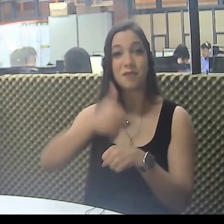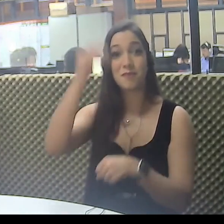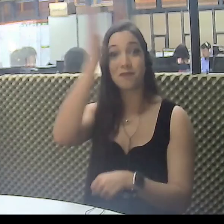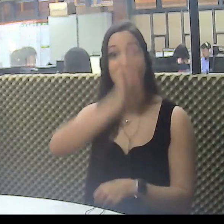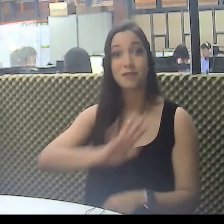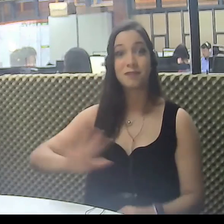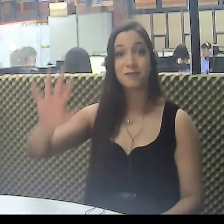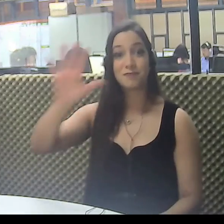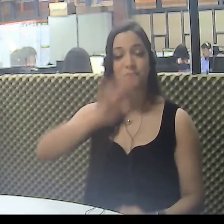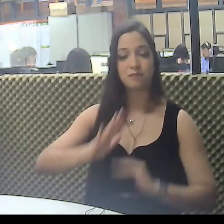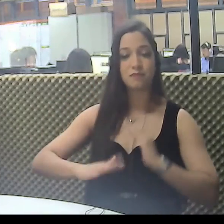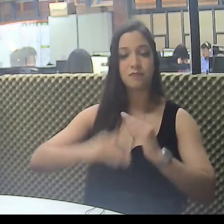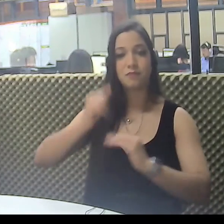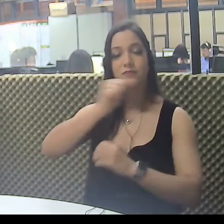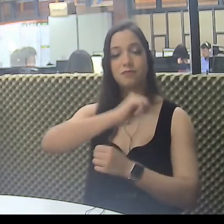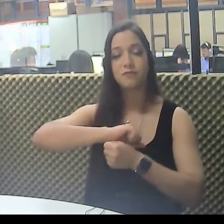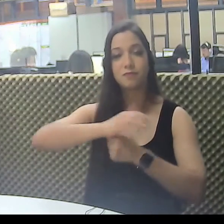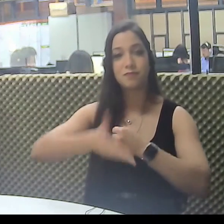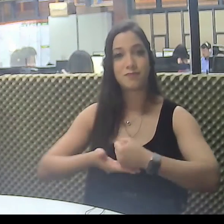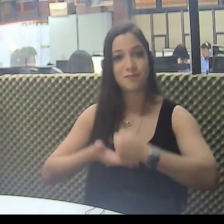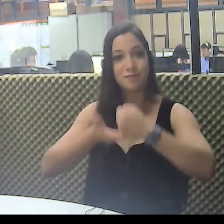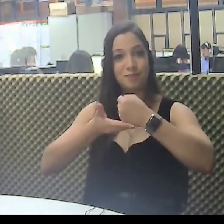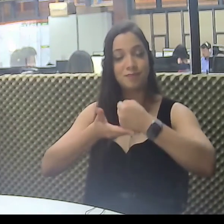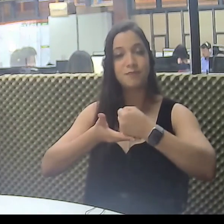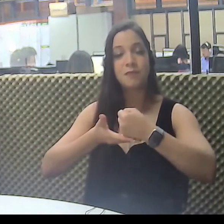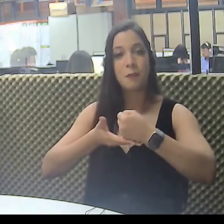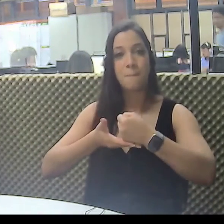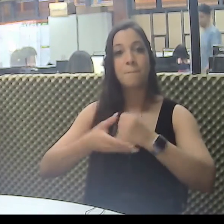país. O desenvolvimento sustentável e